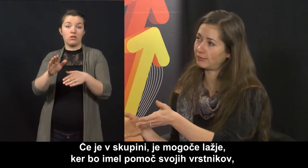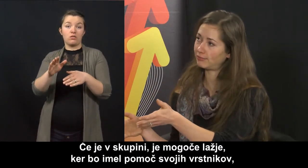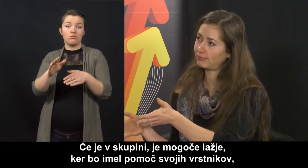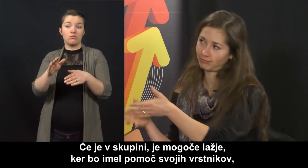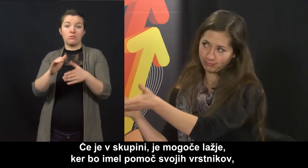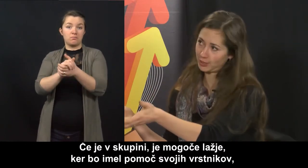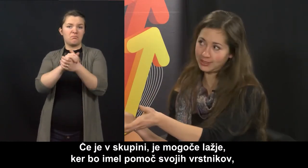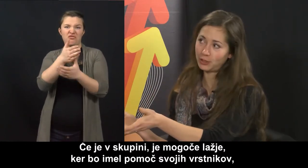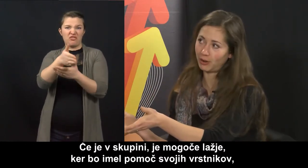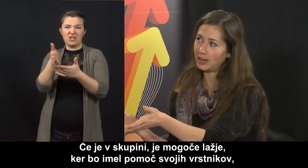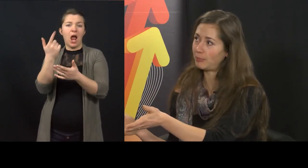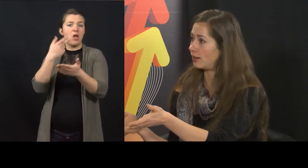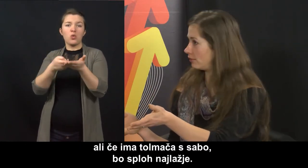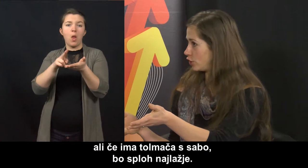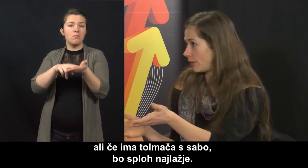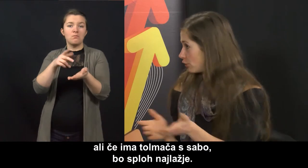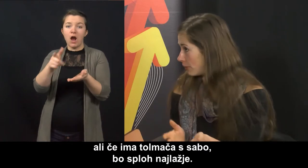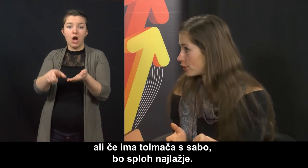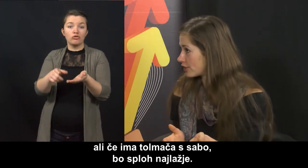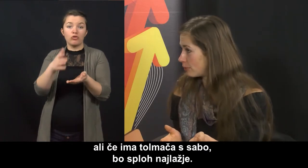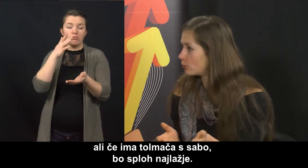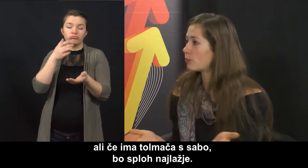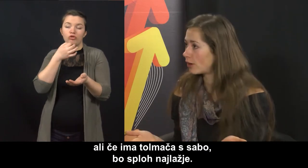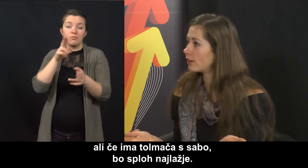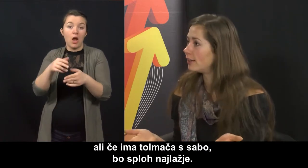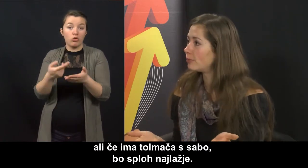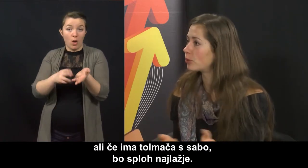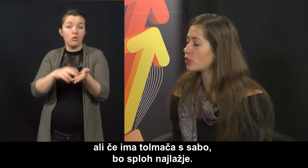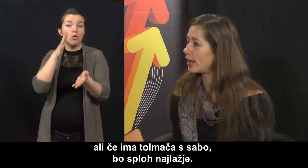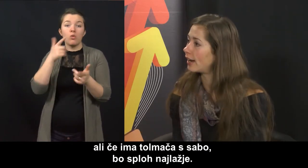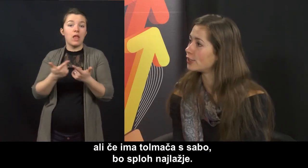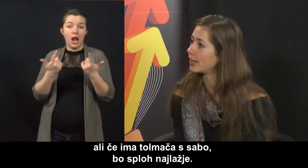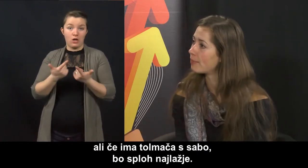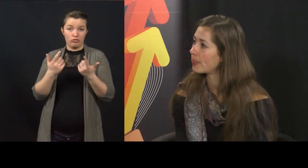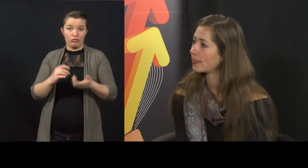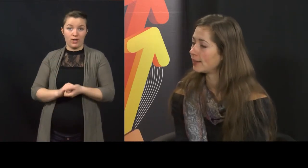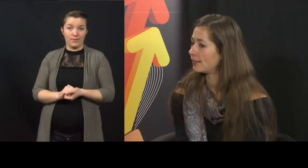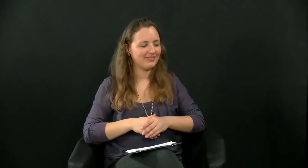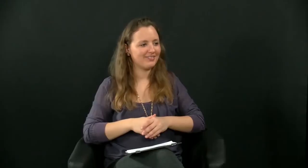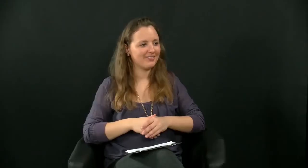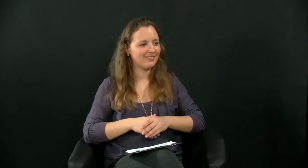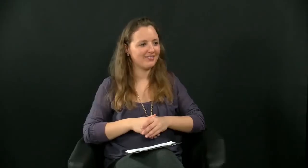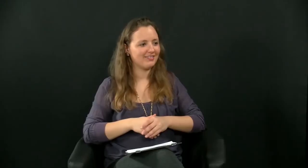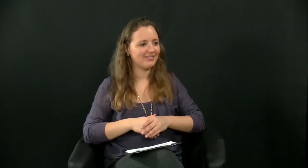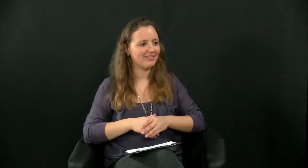svojih vrstnikov ali pa, če ima tolmača sabo, bo sploh mogoče najlažje.